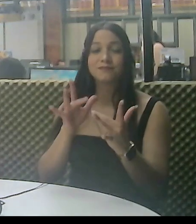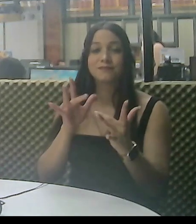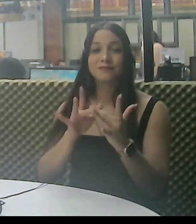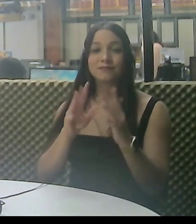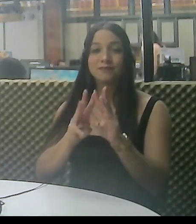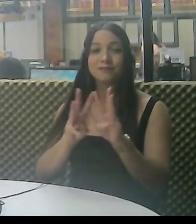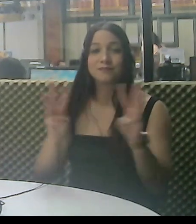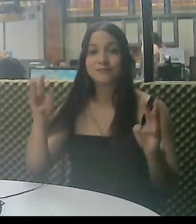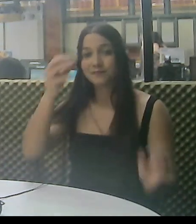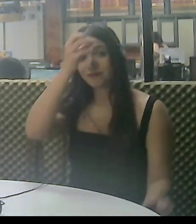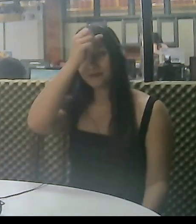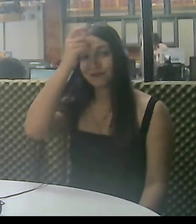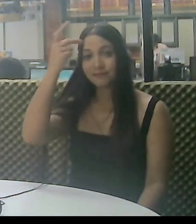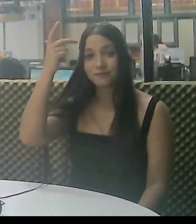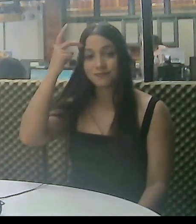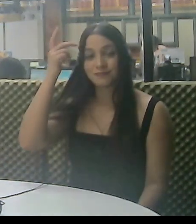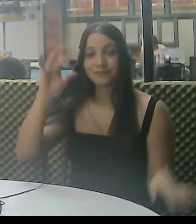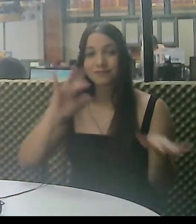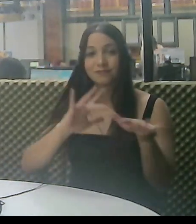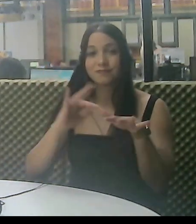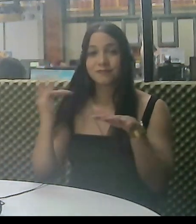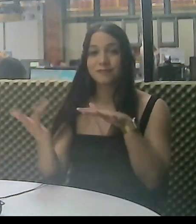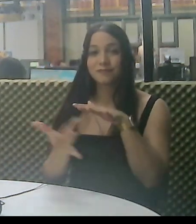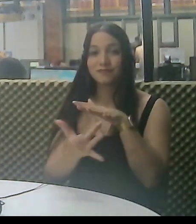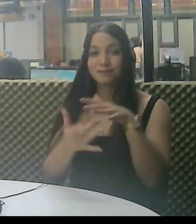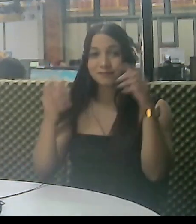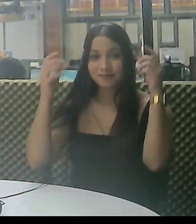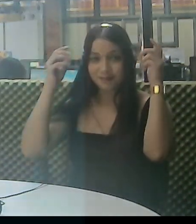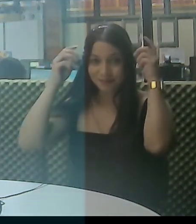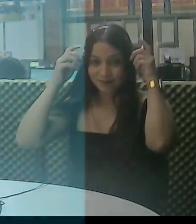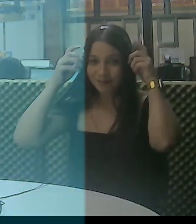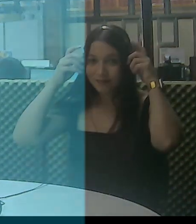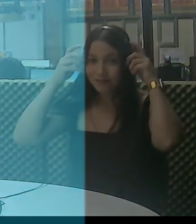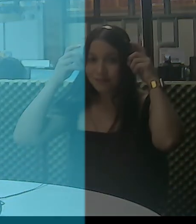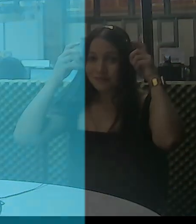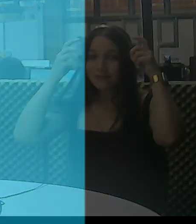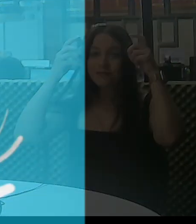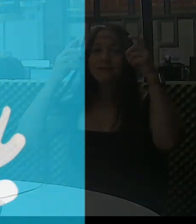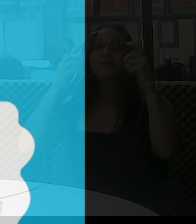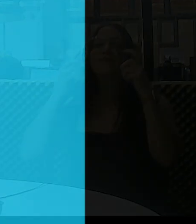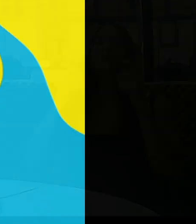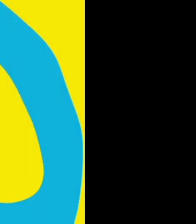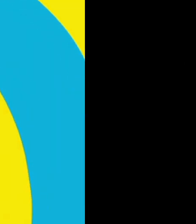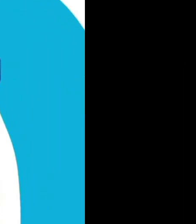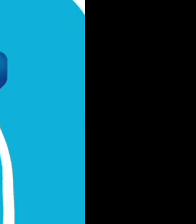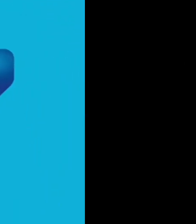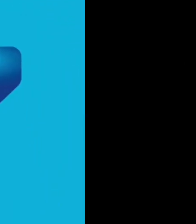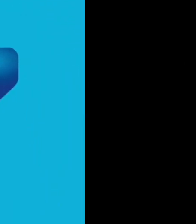Continue conosco no portal da Prefeitura e nas redes sociais.